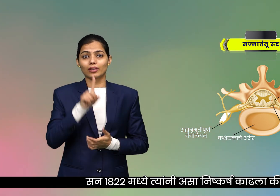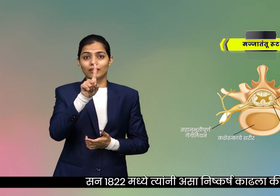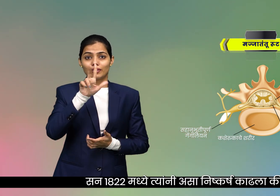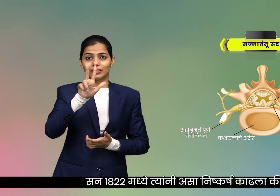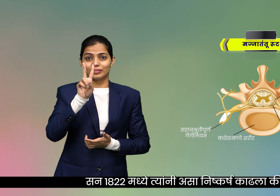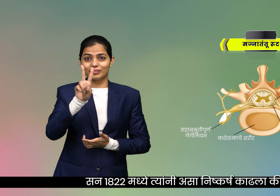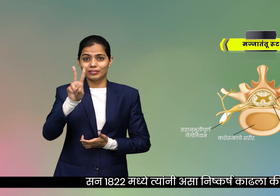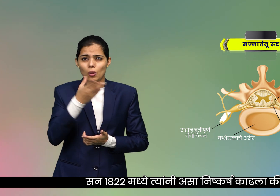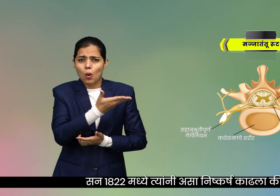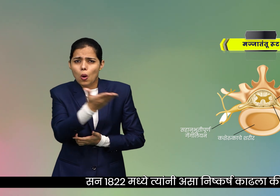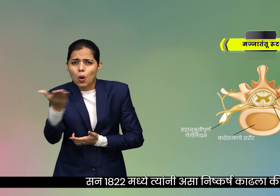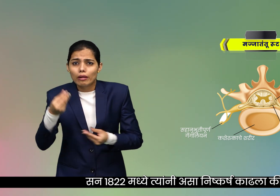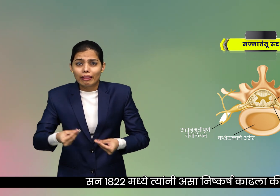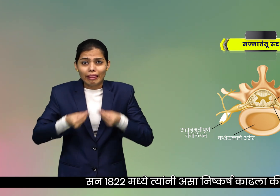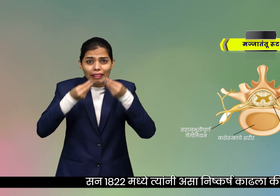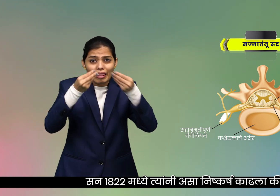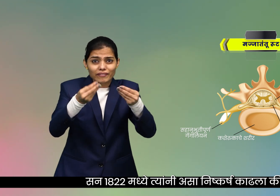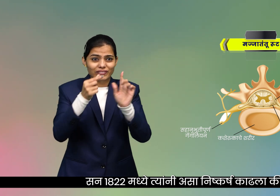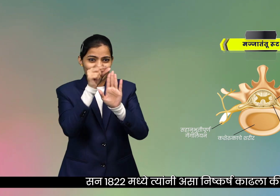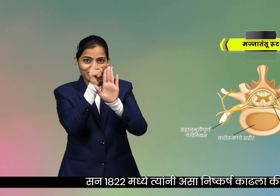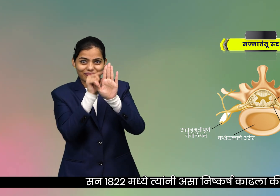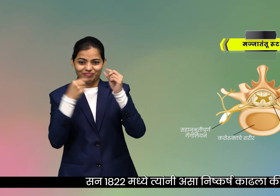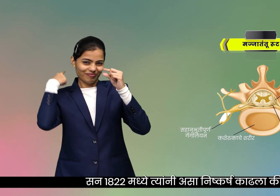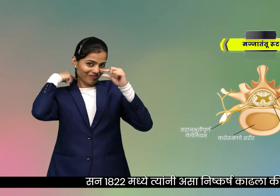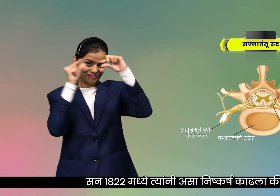सन 1822 मध्ये त्यांनी असा निष्कर्ष काढला की